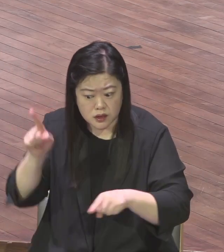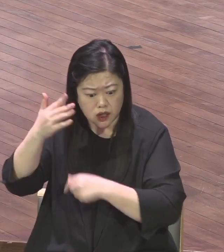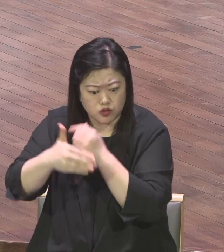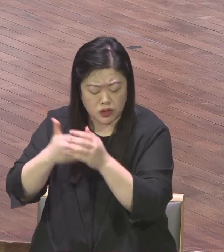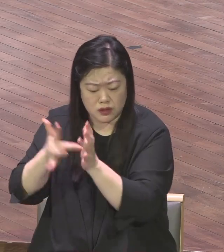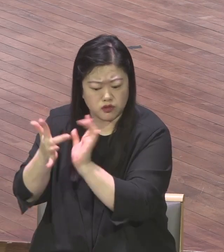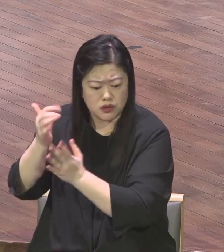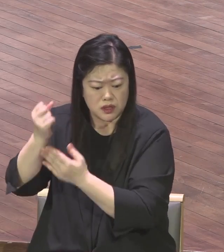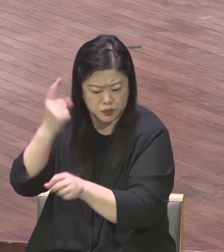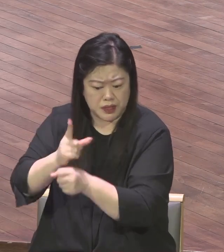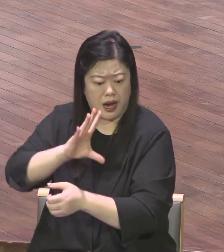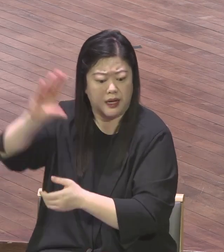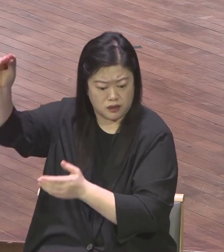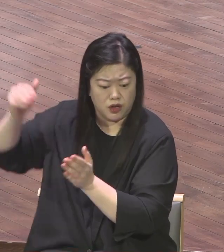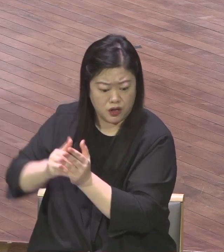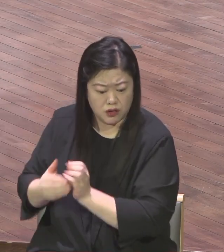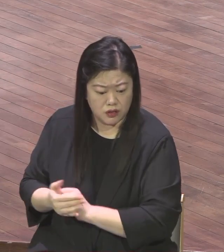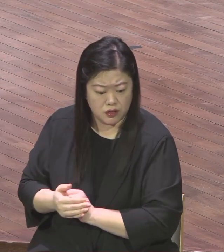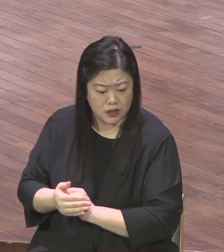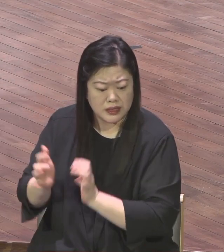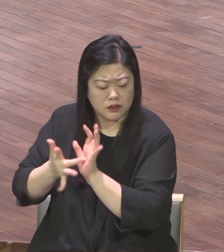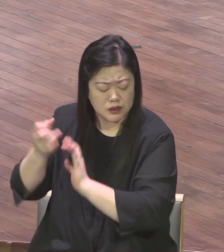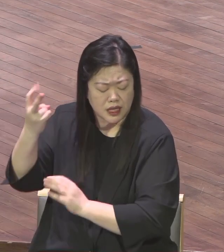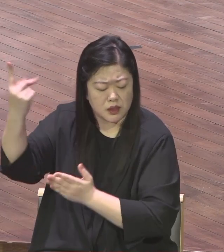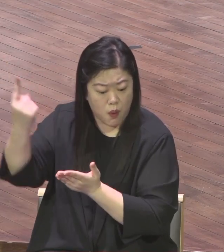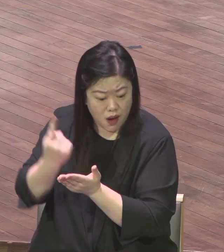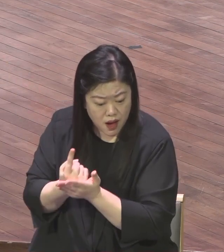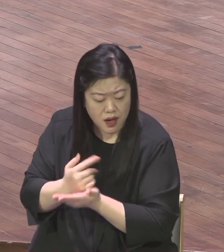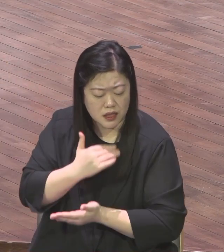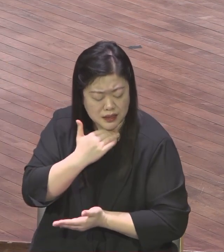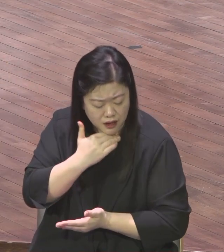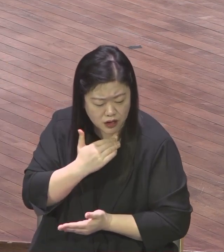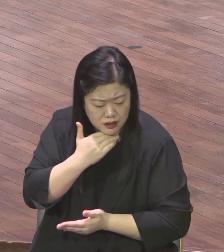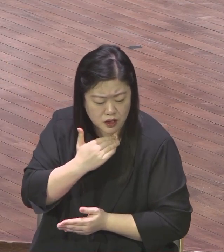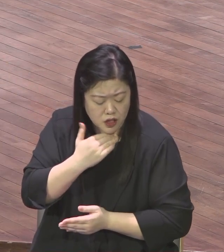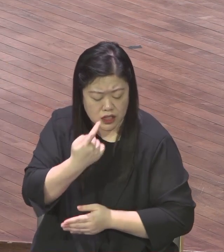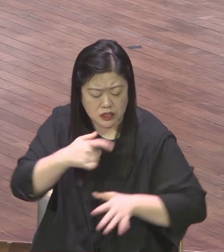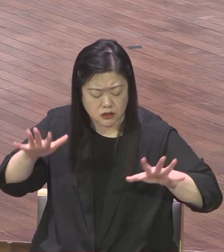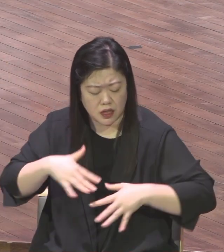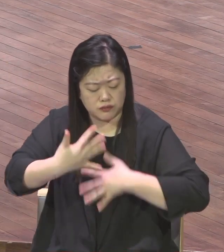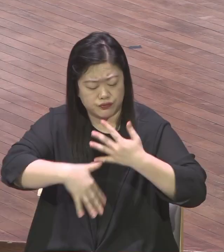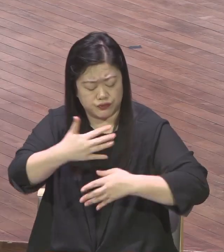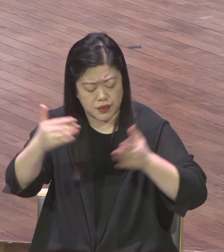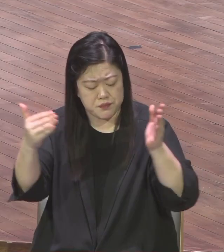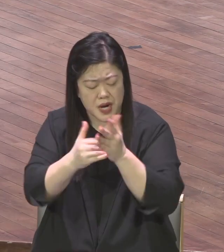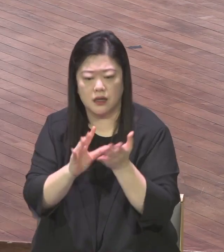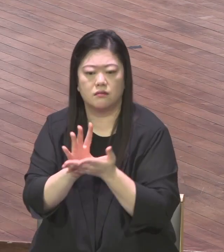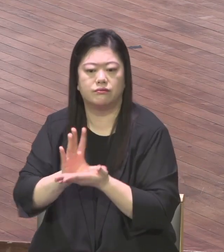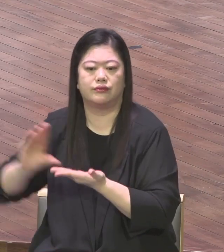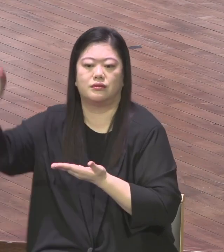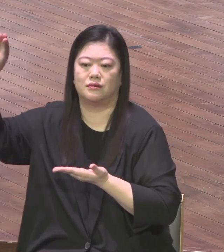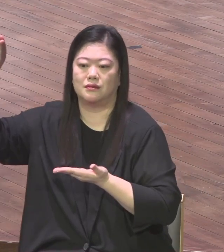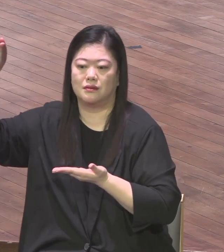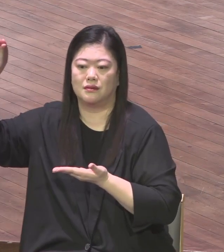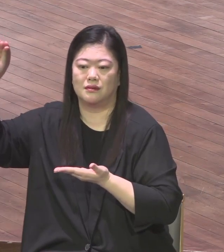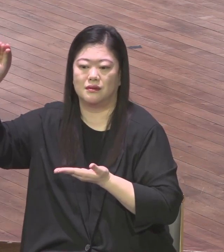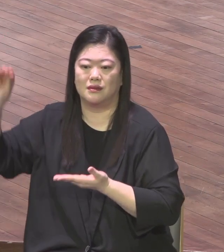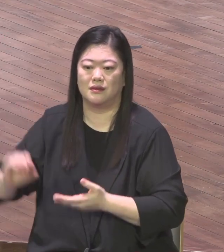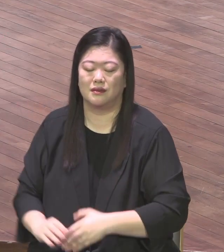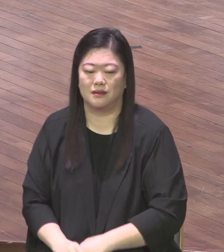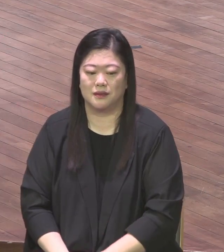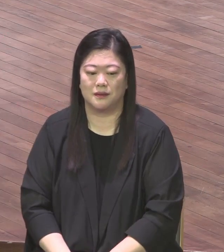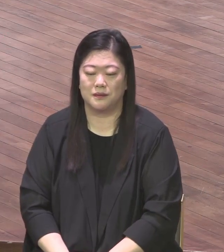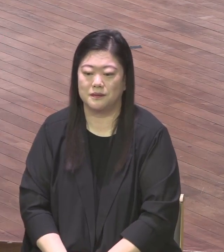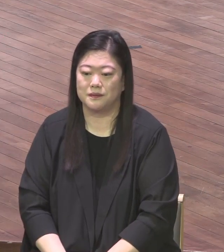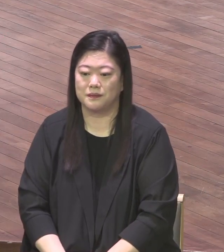시간표는 반드시 있다. 그걸 확실하게 알려줬잖아요.